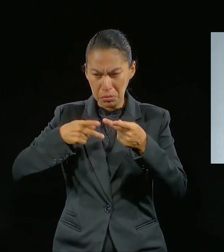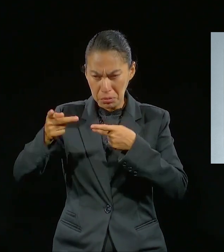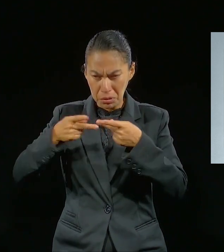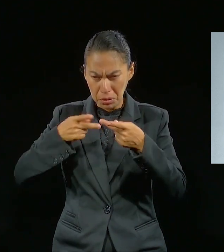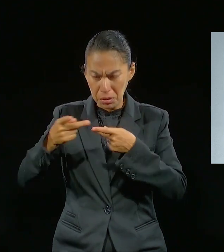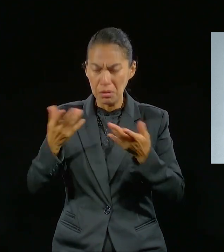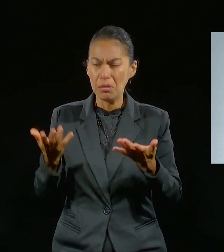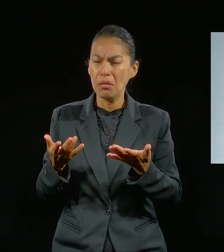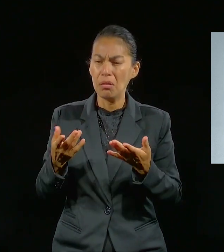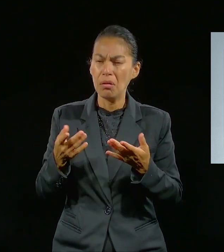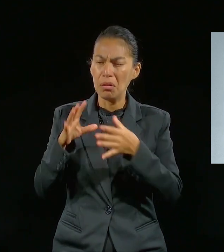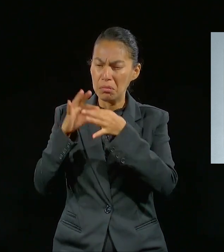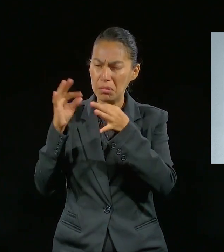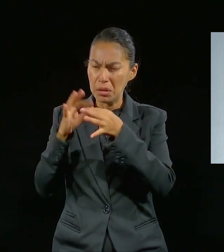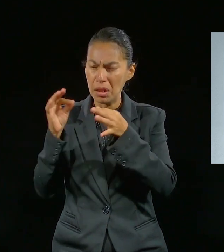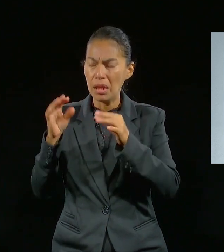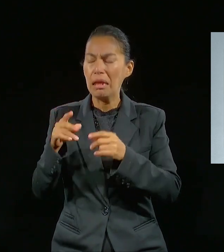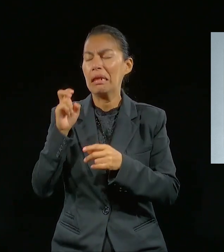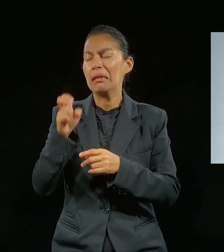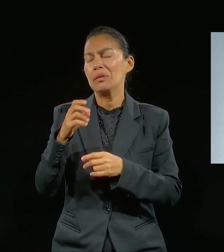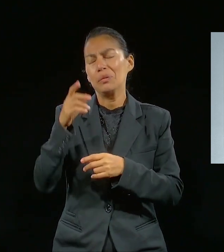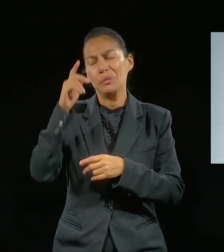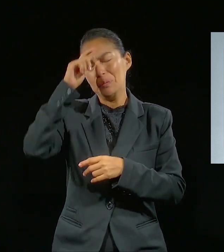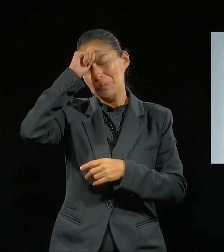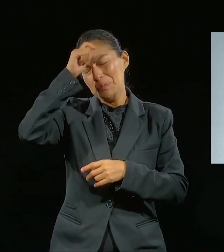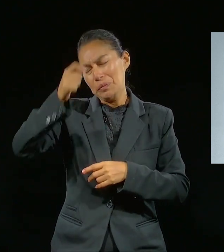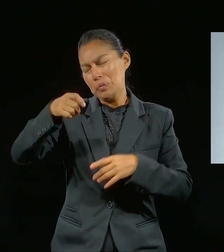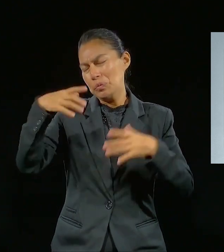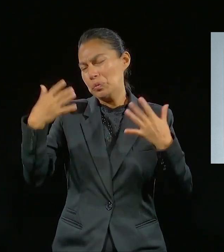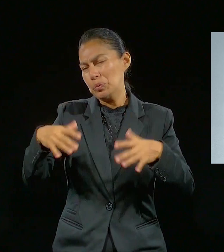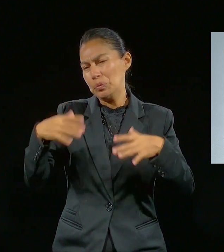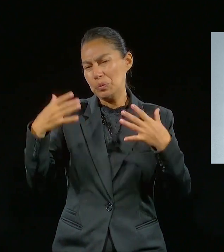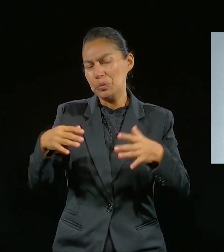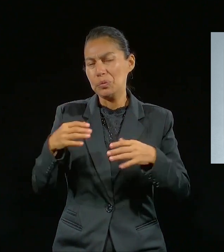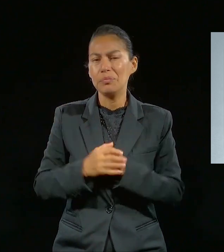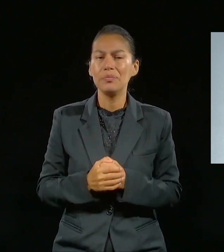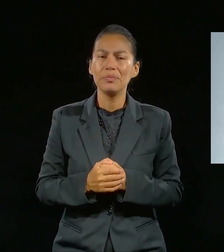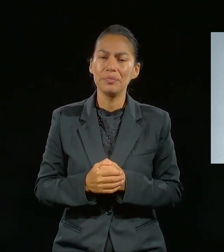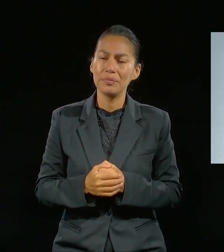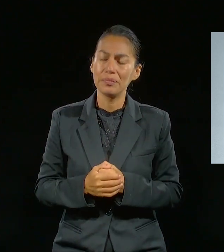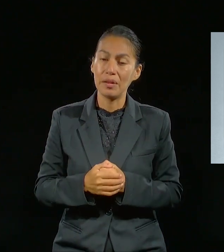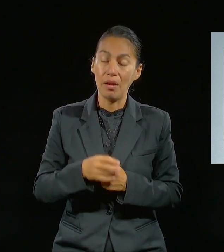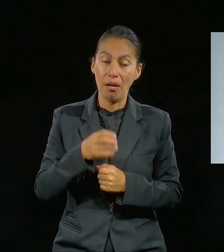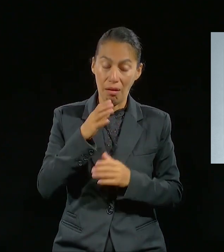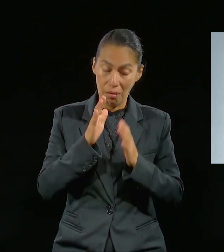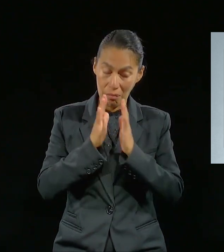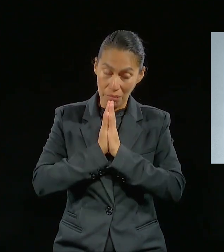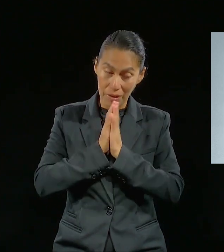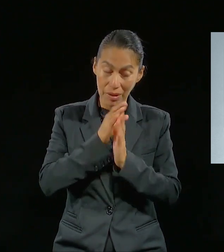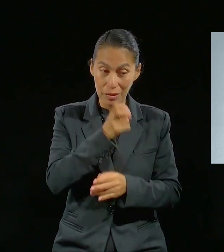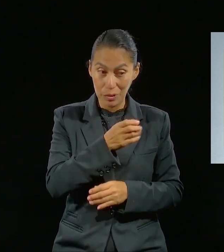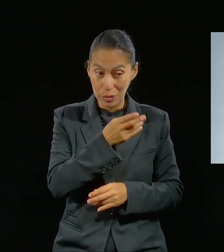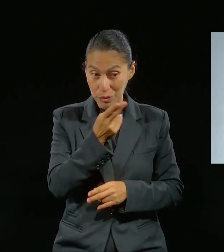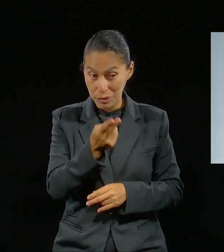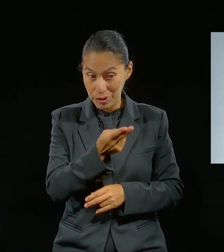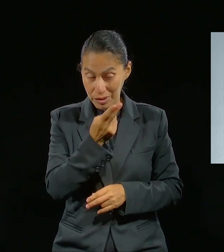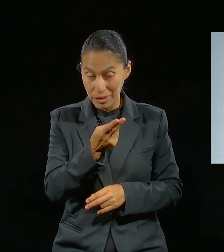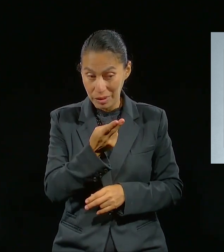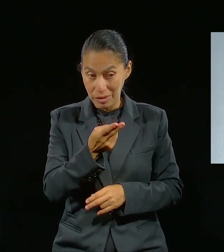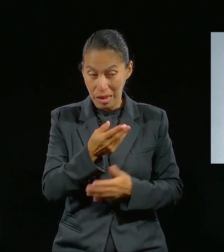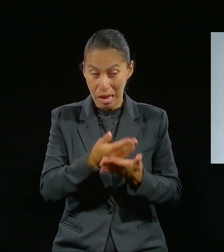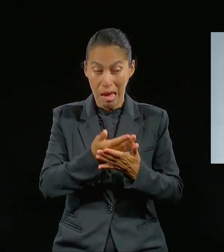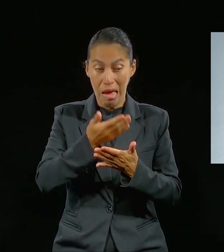de Dios, para nosotros era una bendición grande. Así Entonces, que Dalila, usted